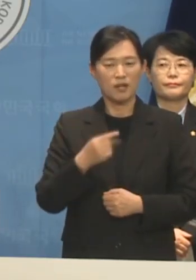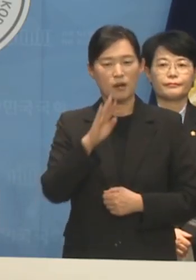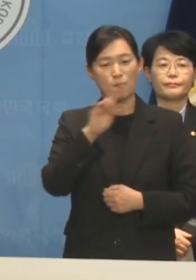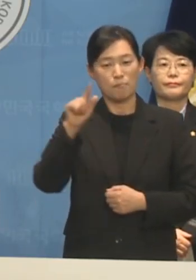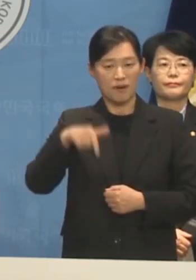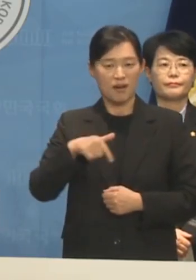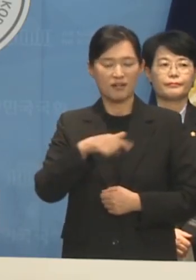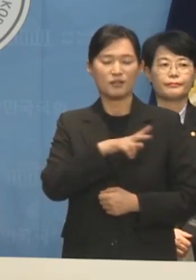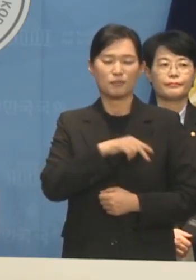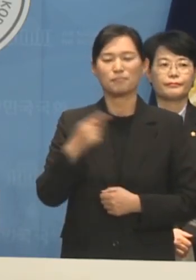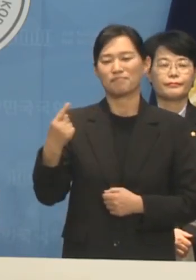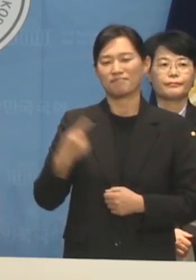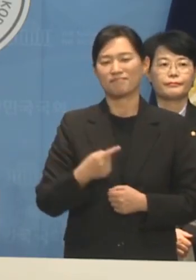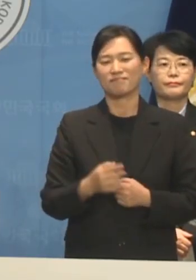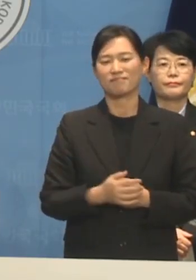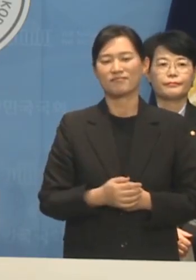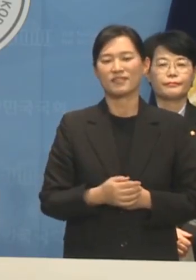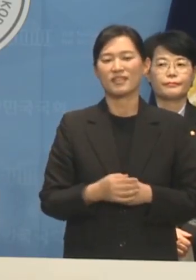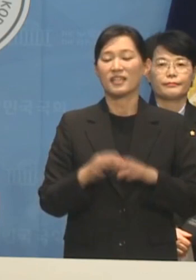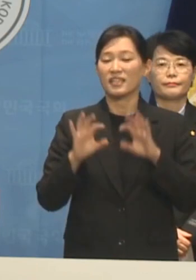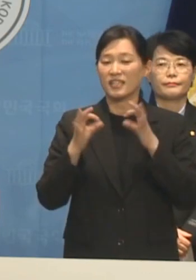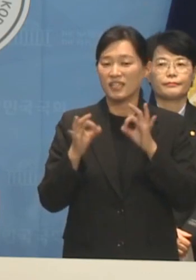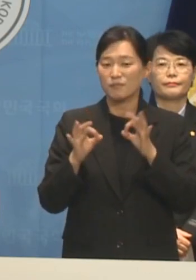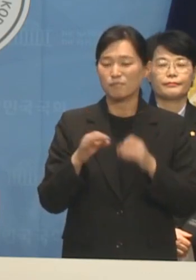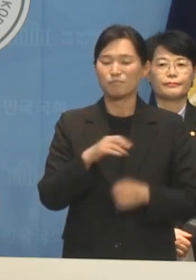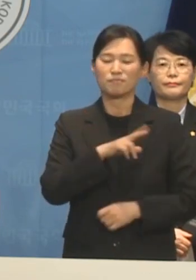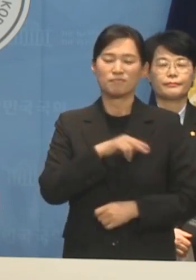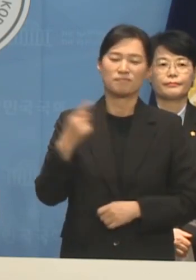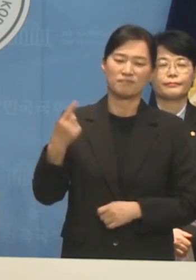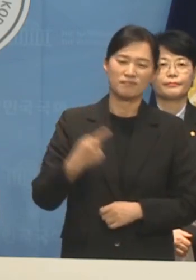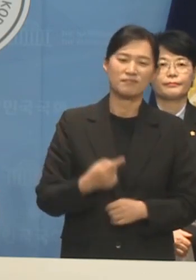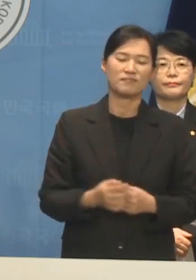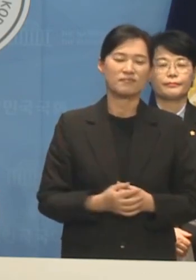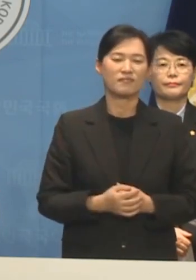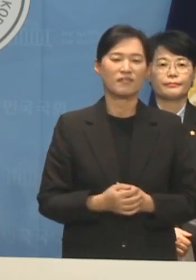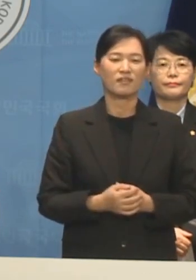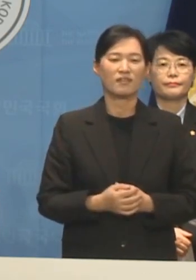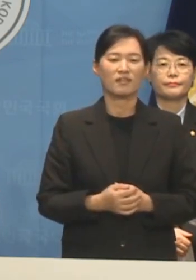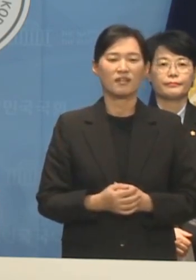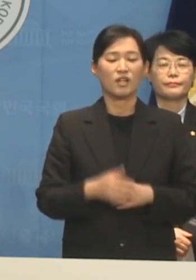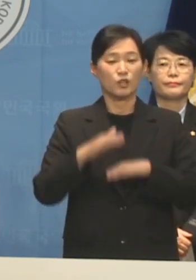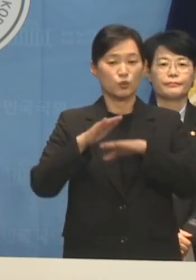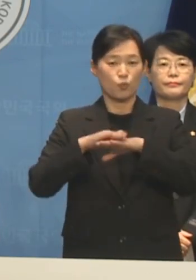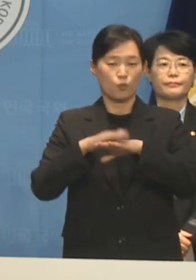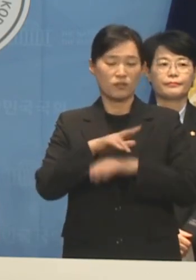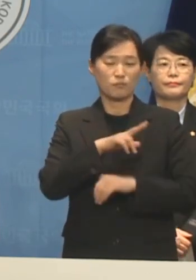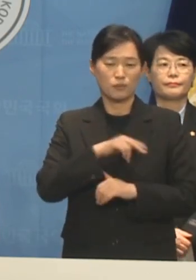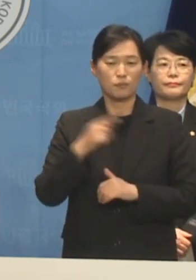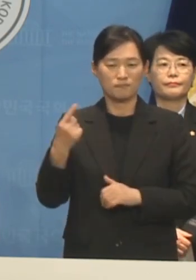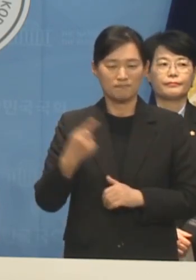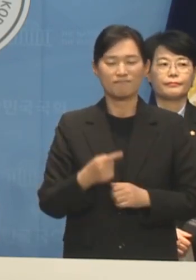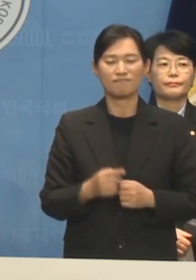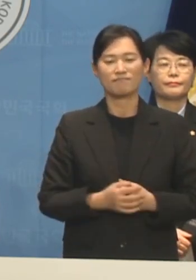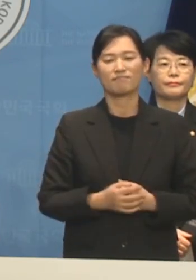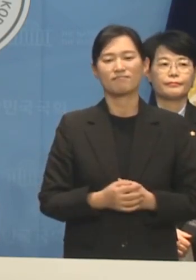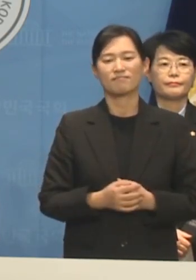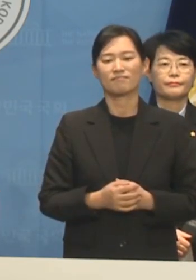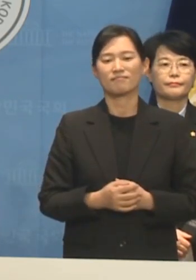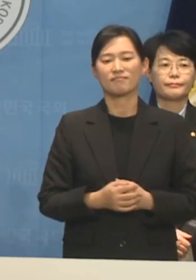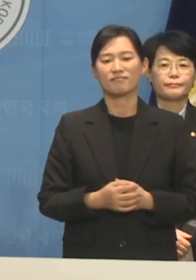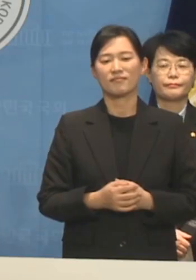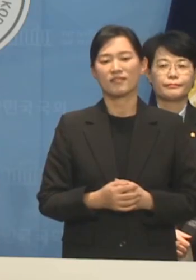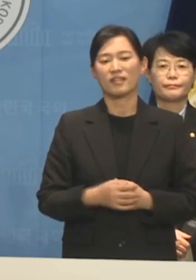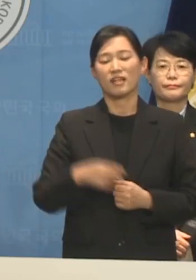함께해 주셨습니다. 김윤 의원님께서도 참석해 주셨습니다. 손명수 의원님 함께해 주셨습니다.